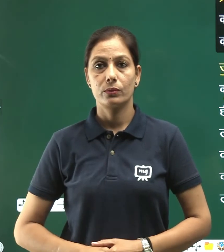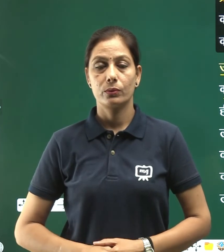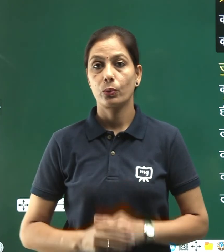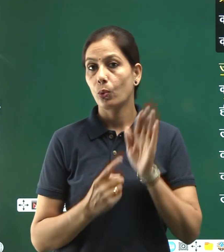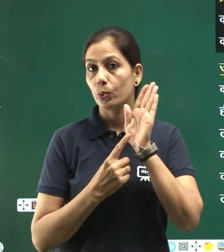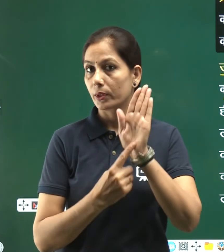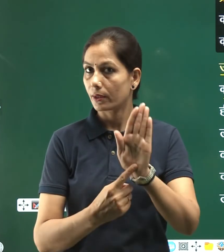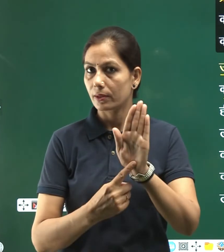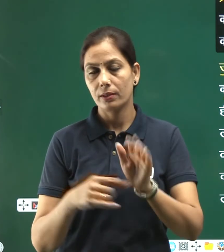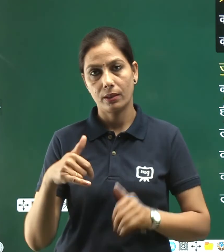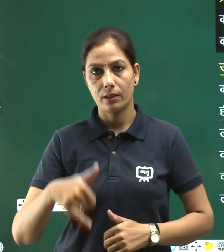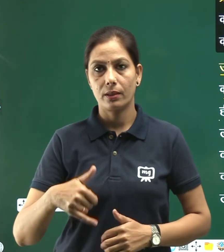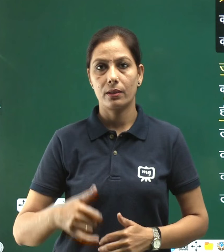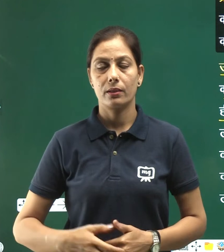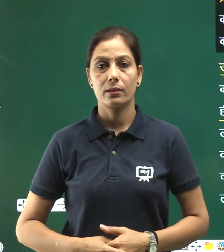प्रस्तुत करती ही है,